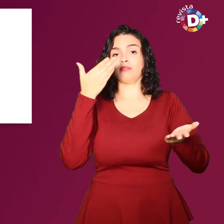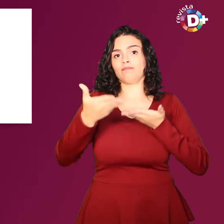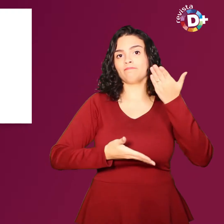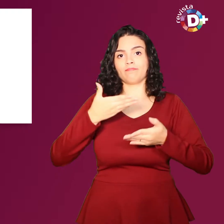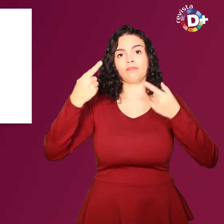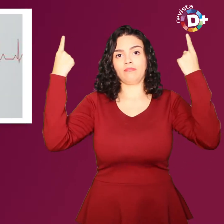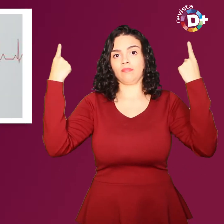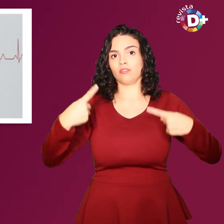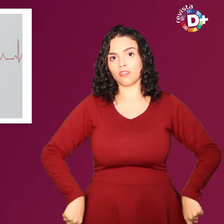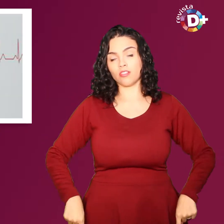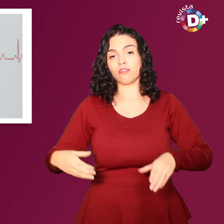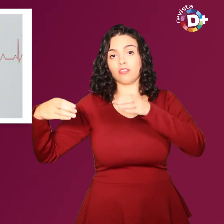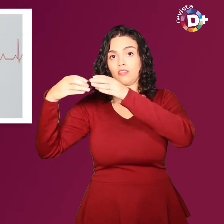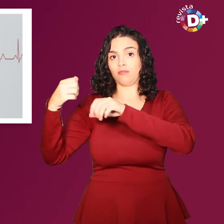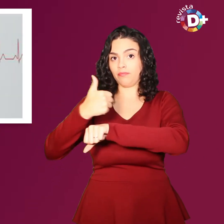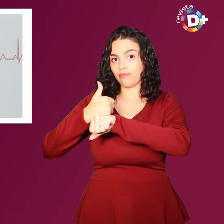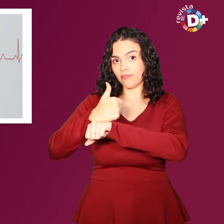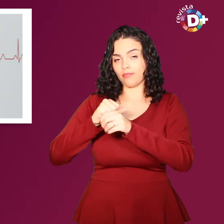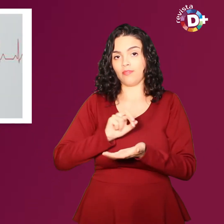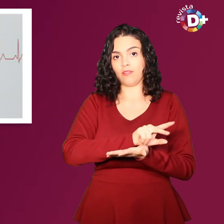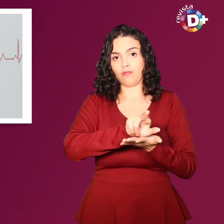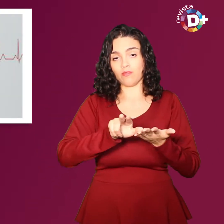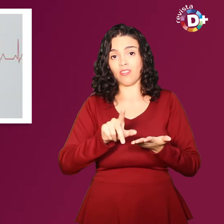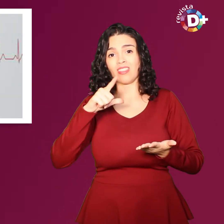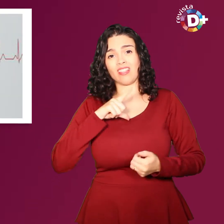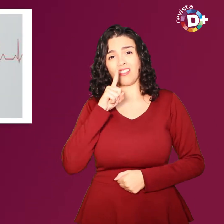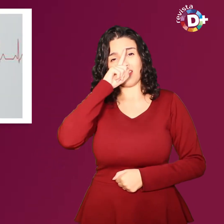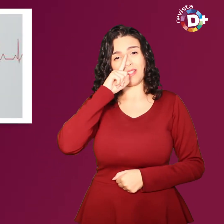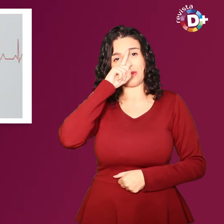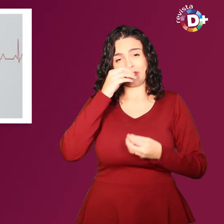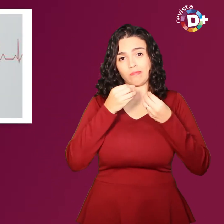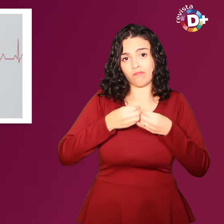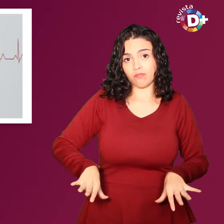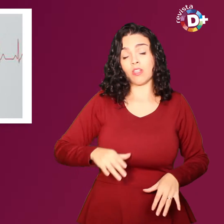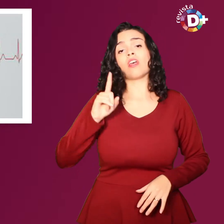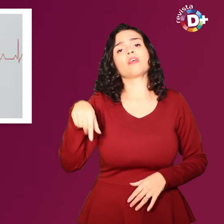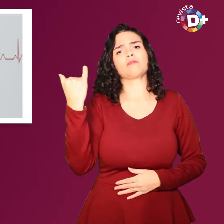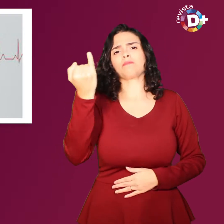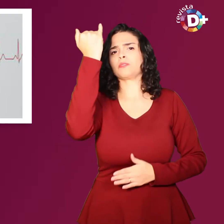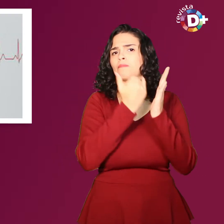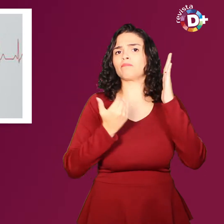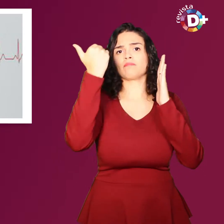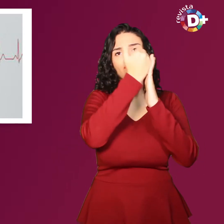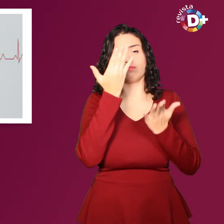a reabilitação integral com uma equipe multidisciplinar, e quanto mais graves as sequelas, mais importante é a